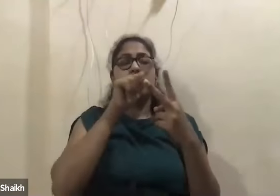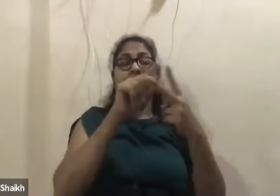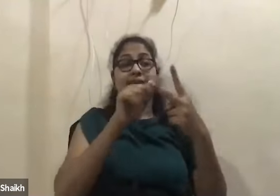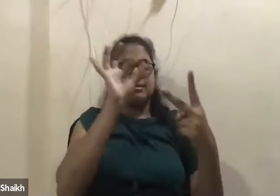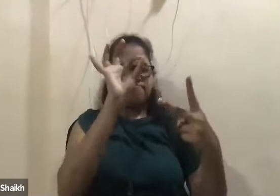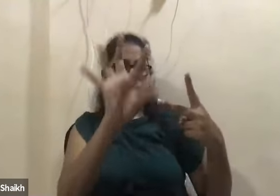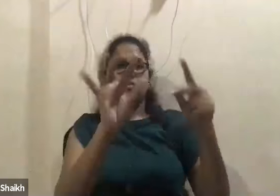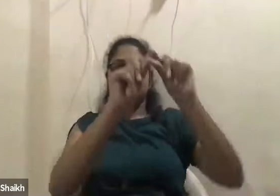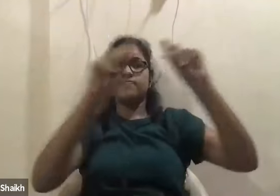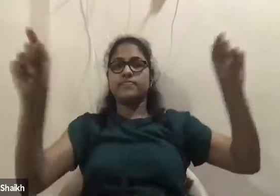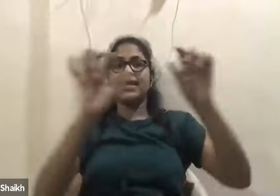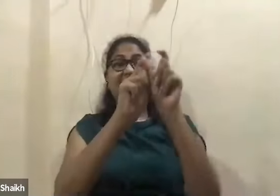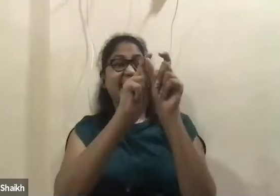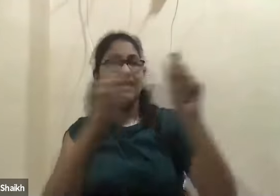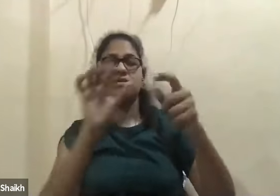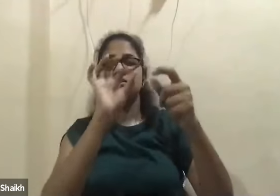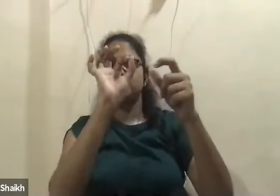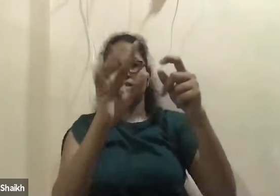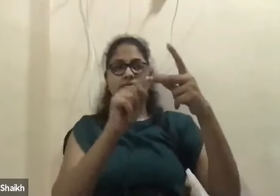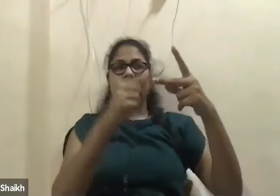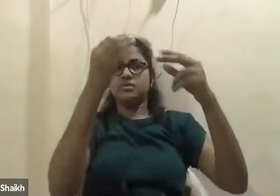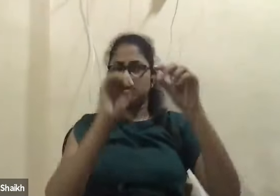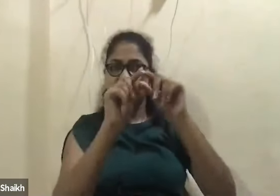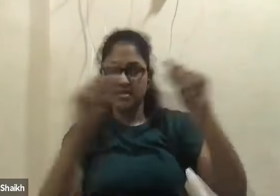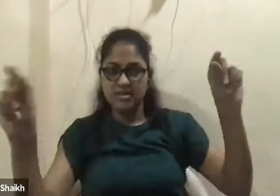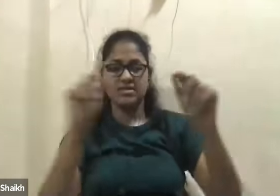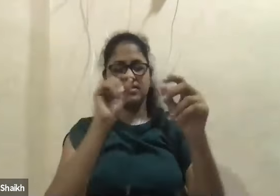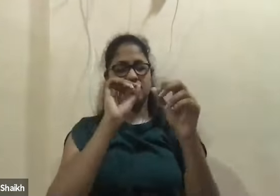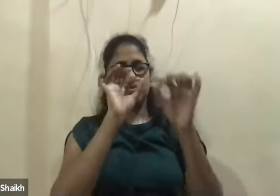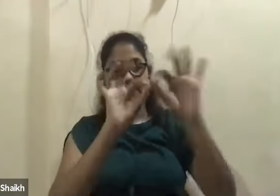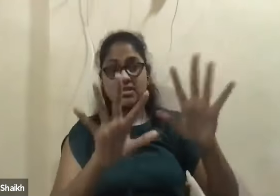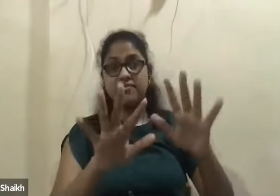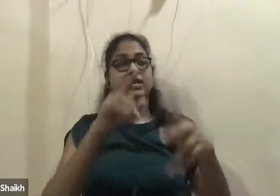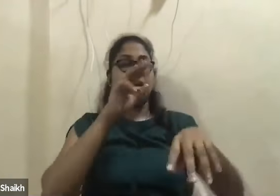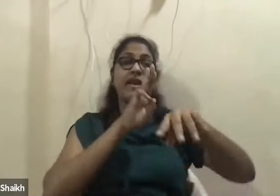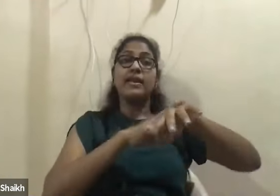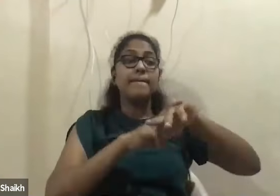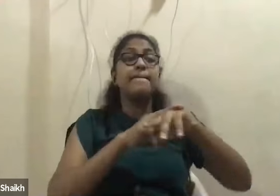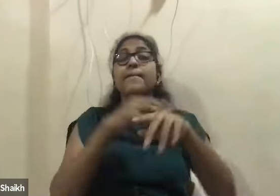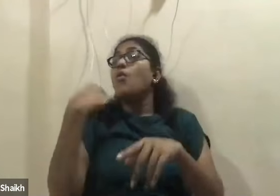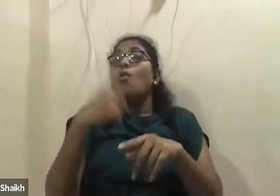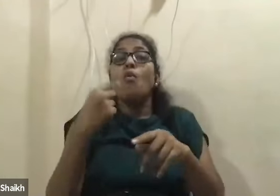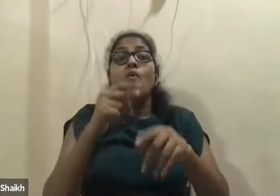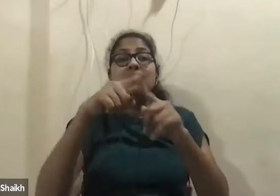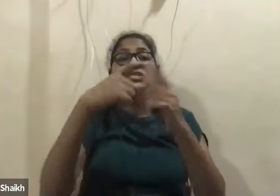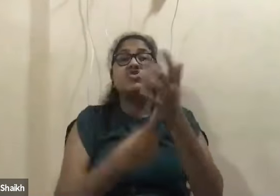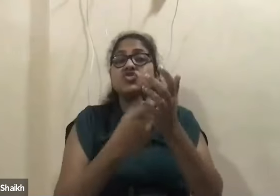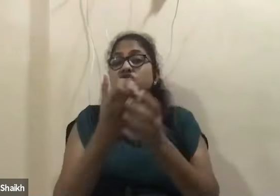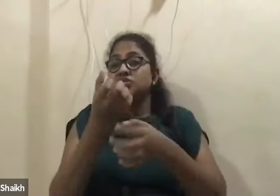जब उसके बाद आपको उसमें ट्रस्टीज, यू हैव टू स्पेसिफाई द नेम्स ऑफ द ट्रस्टीज। इंडियन ट्रस्ट एक्ट के हिसाब से